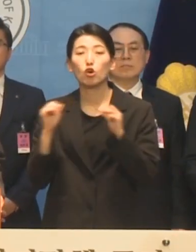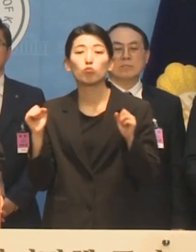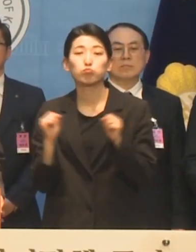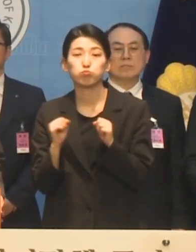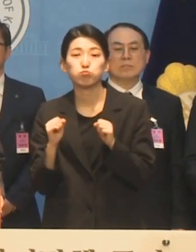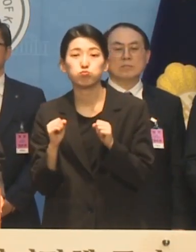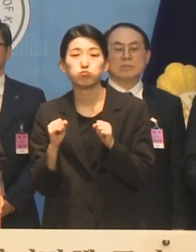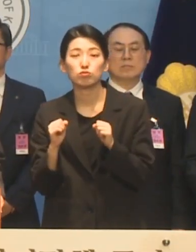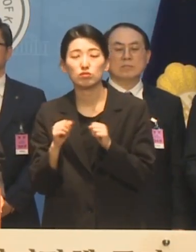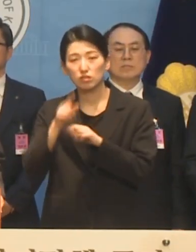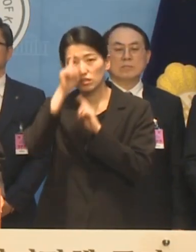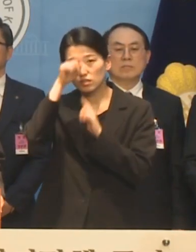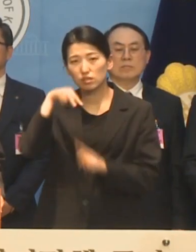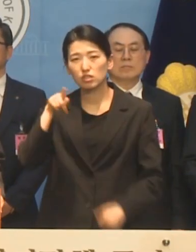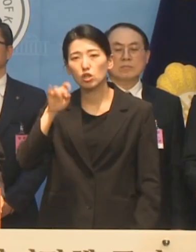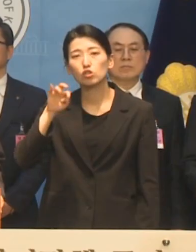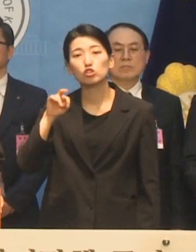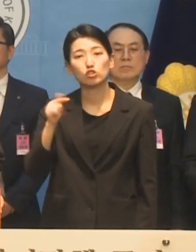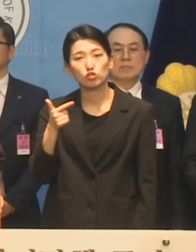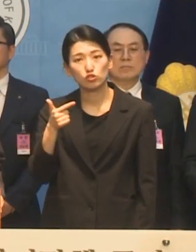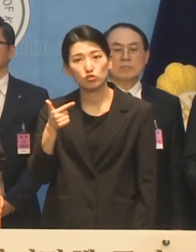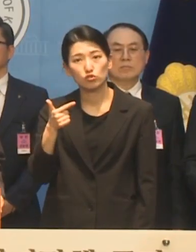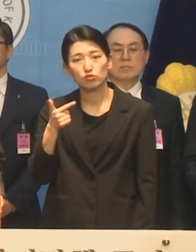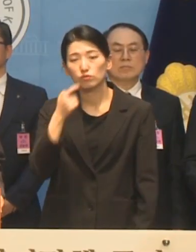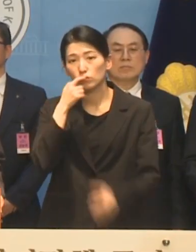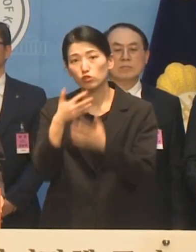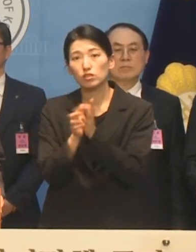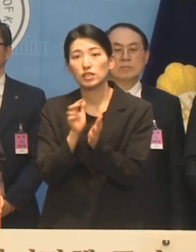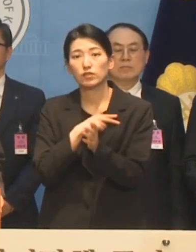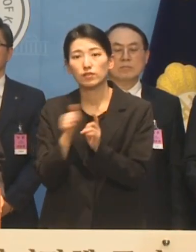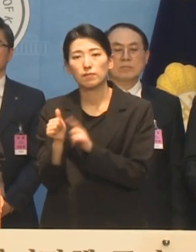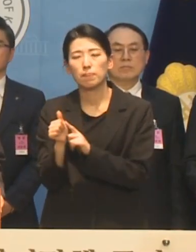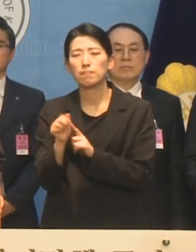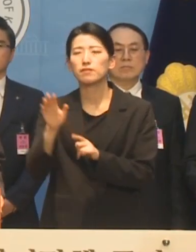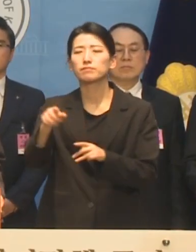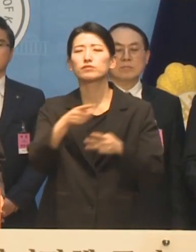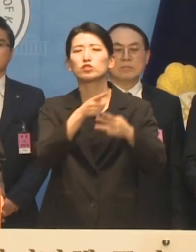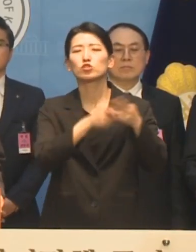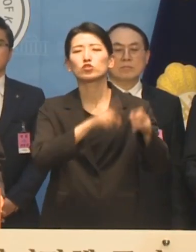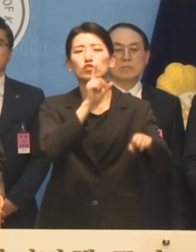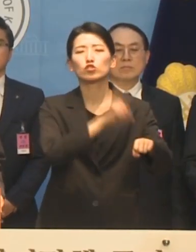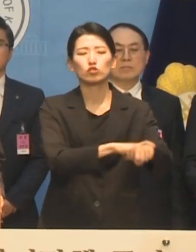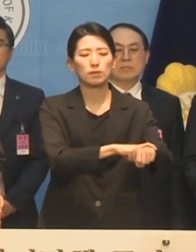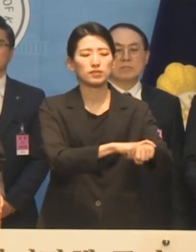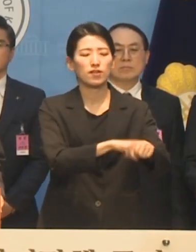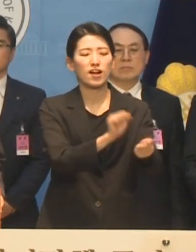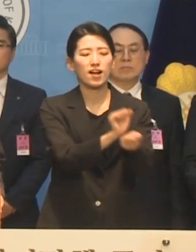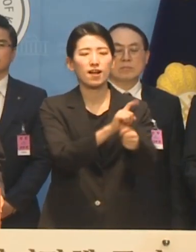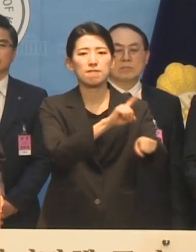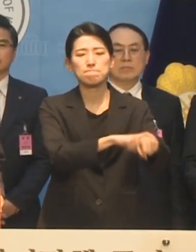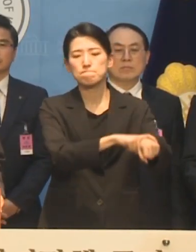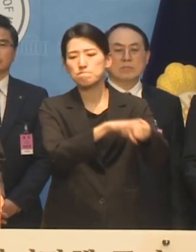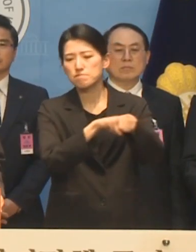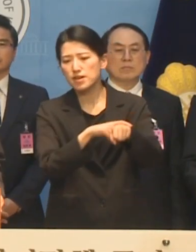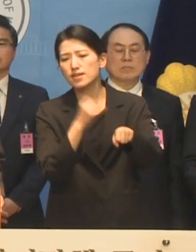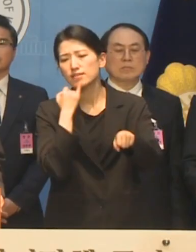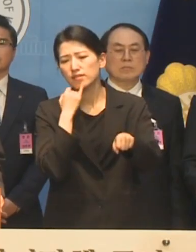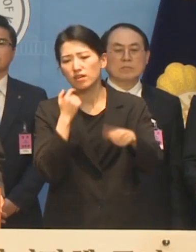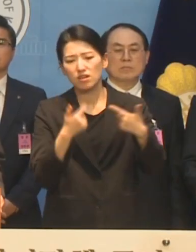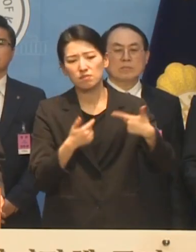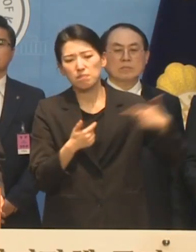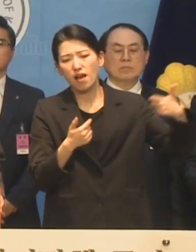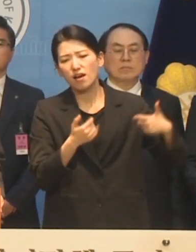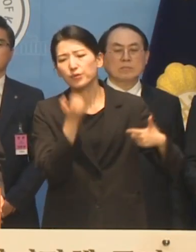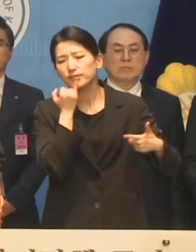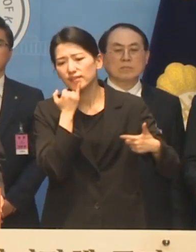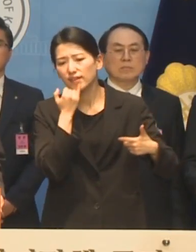출신 이성윤 민주당 의원은 윤석열 수갑 채워 나올 때까지 총 맞더라도 들어가라 라는